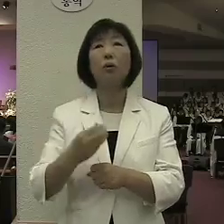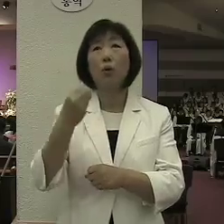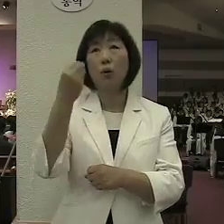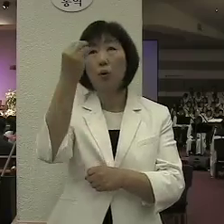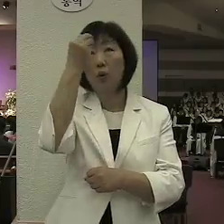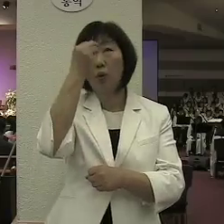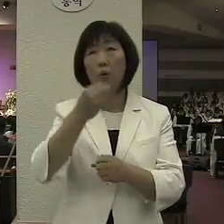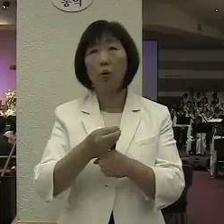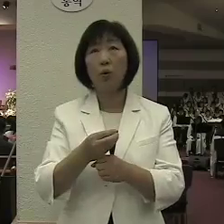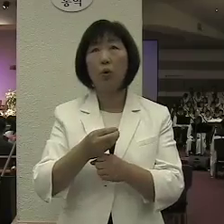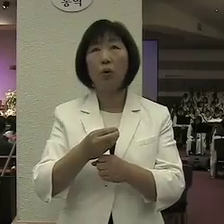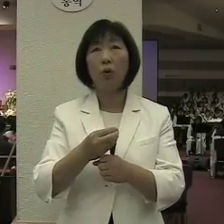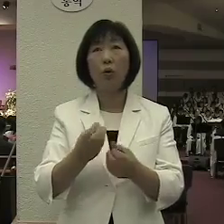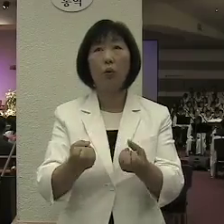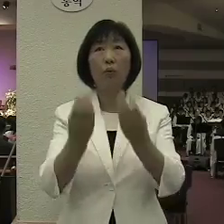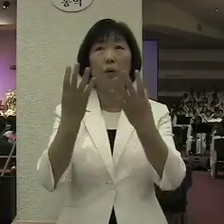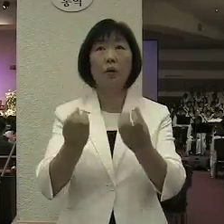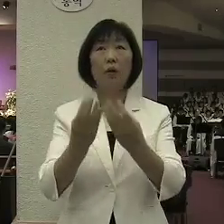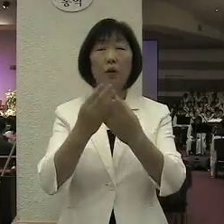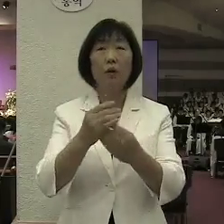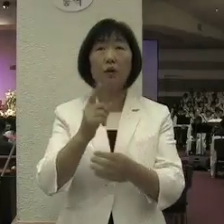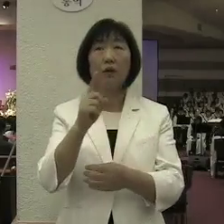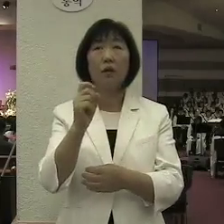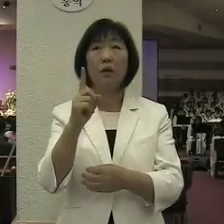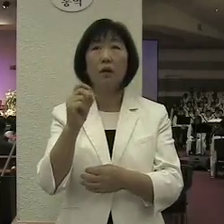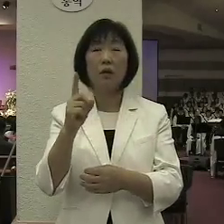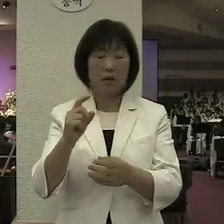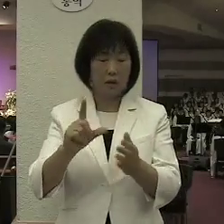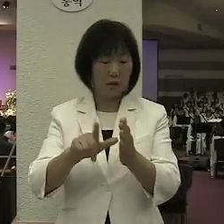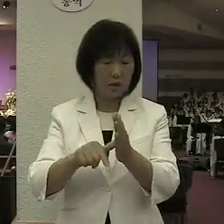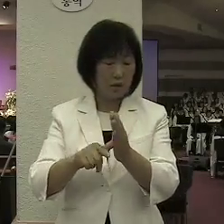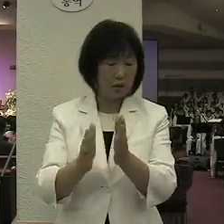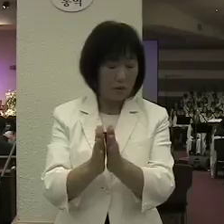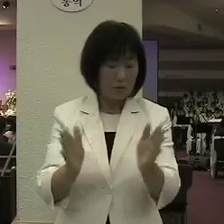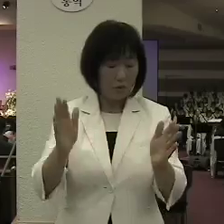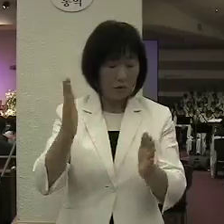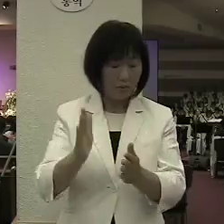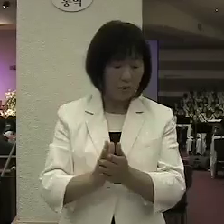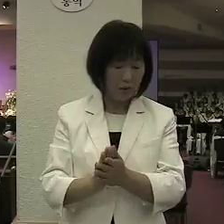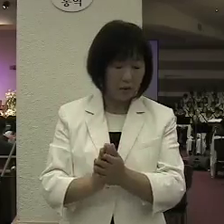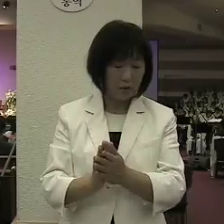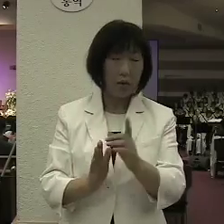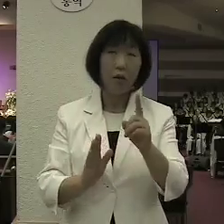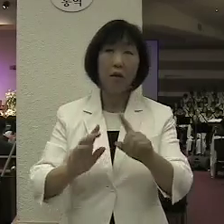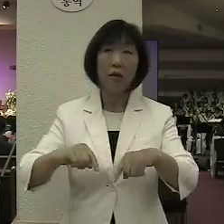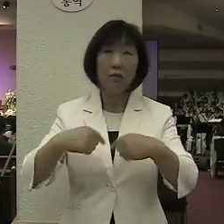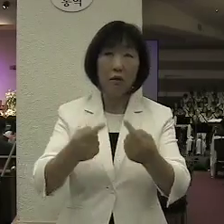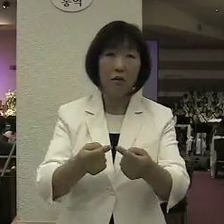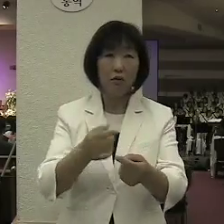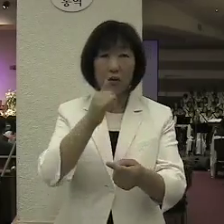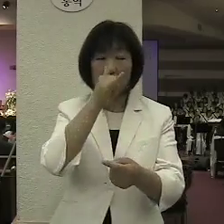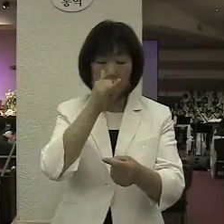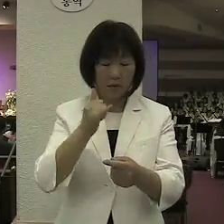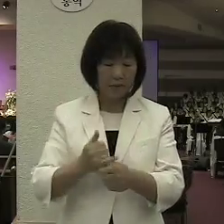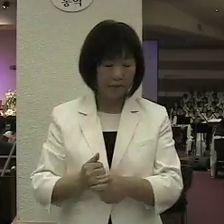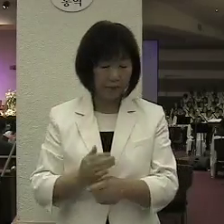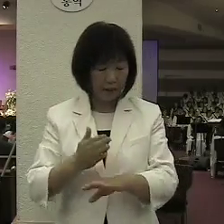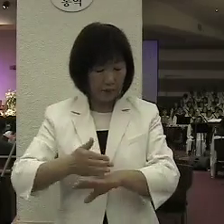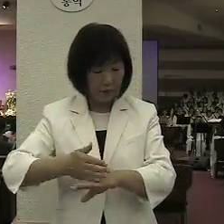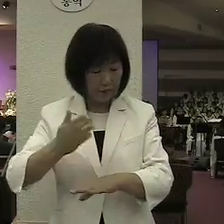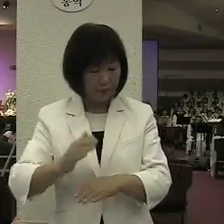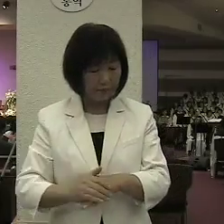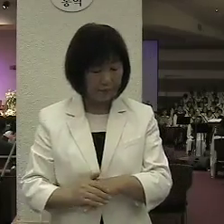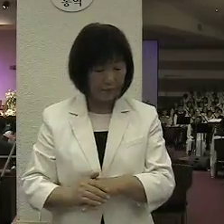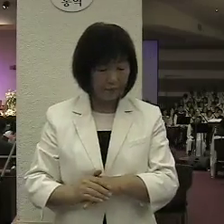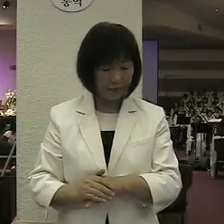생활족들이 함께 사진을 찍는 그런 시간, 사진이 나왔습니다. 지난 132차 만남의 시간 참여하신 분들은 사무실에서 사진